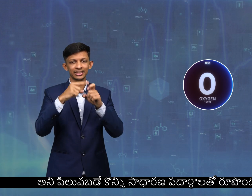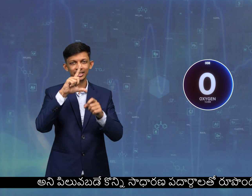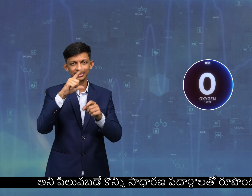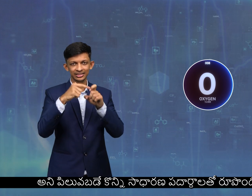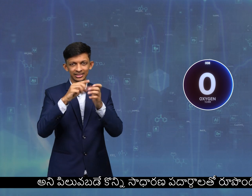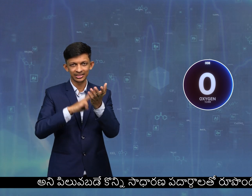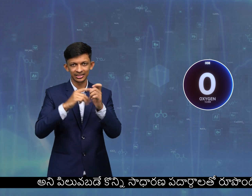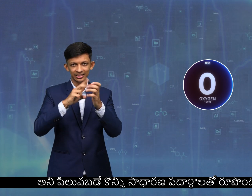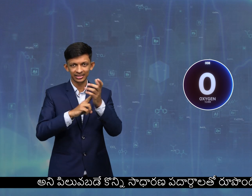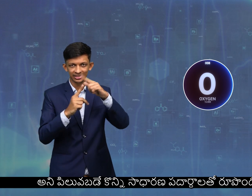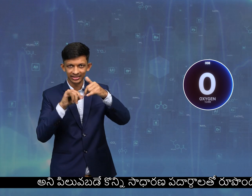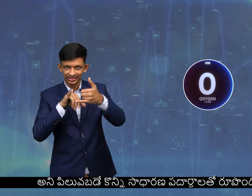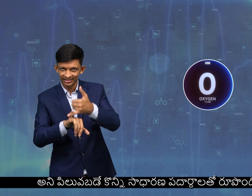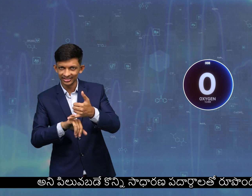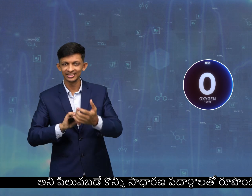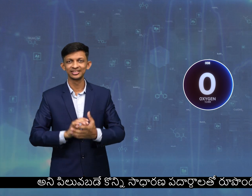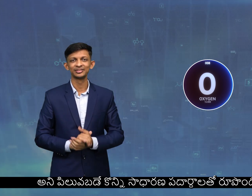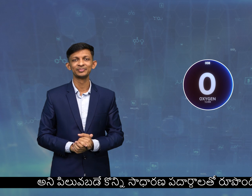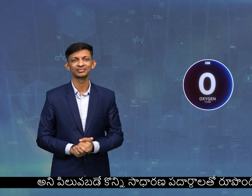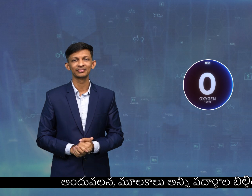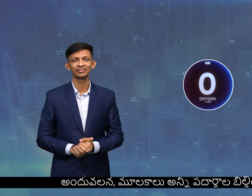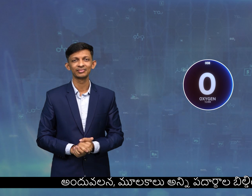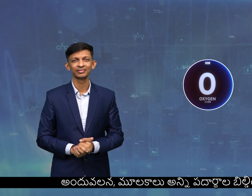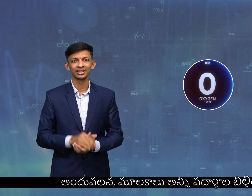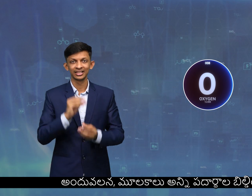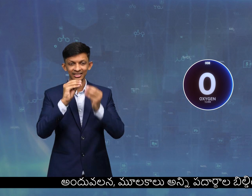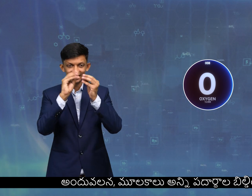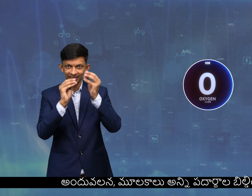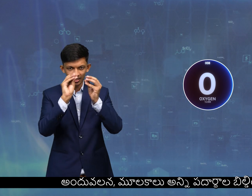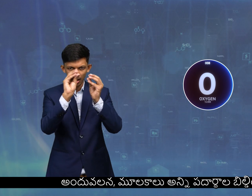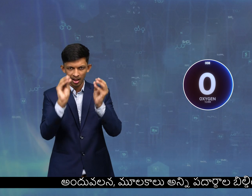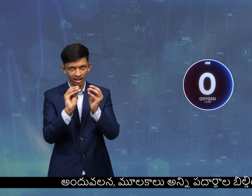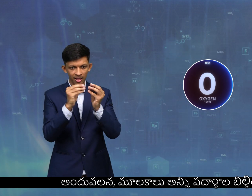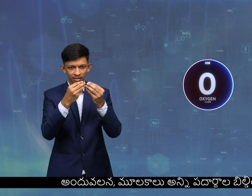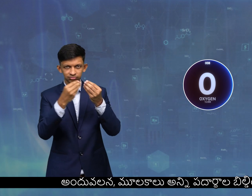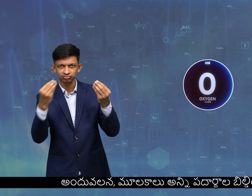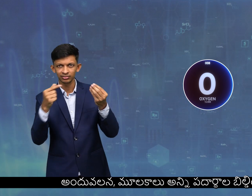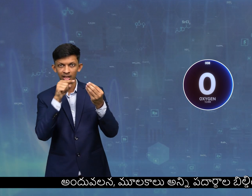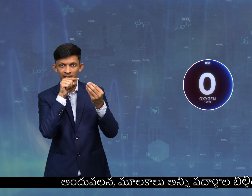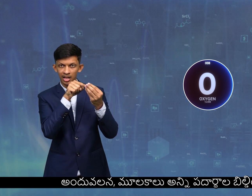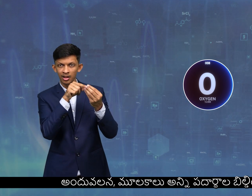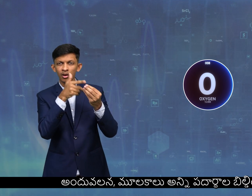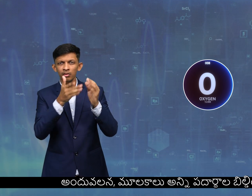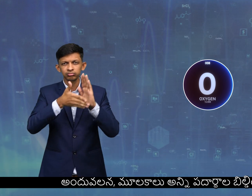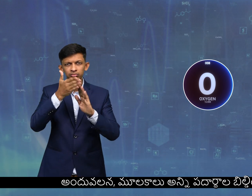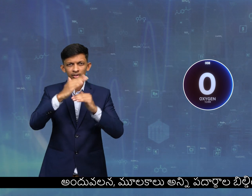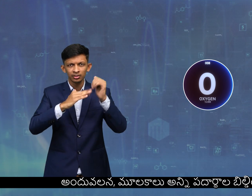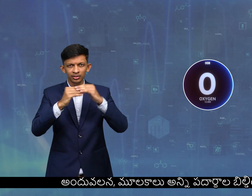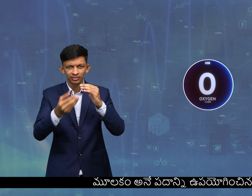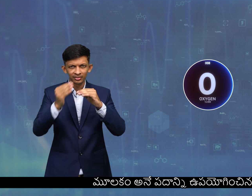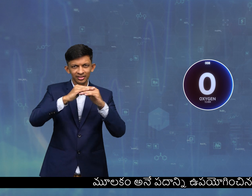పదార్థాలతో రూపొందించబడ్డాయి. అందువలన మూలకాలు అన్నీ పదార్థాల బిల్డింగ్